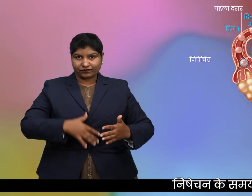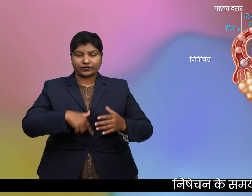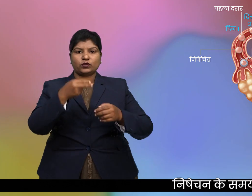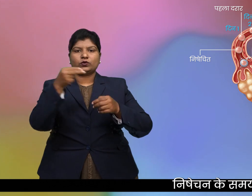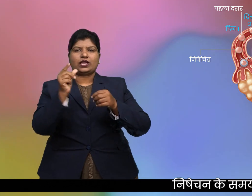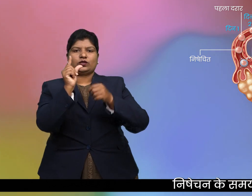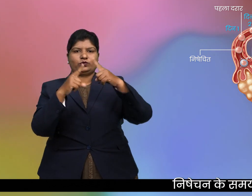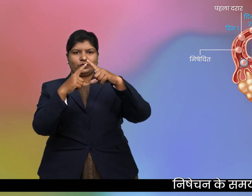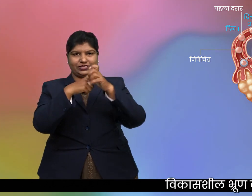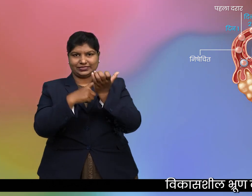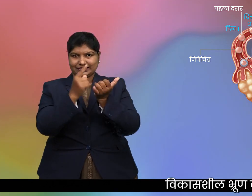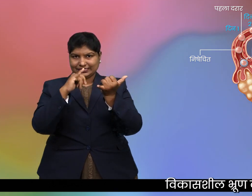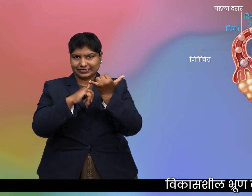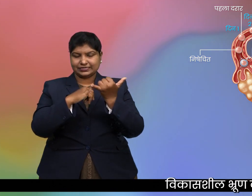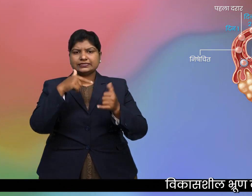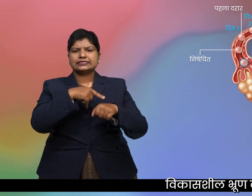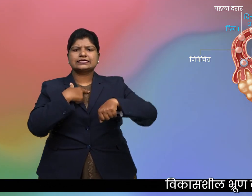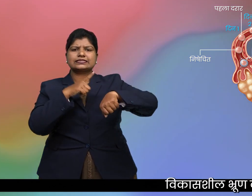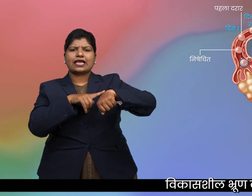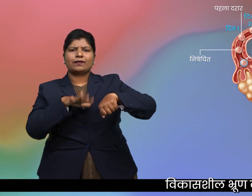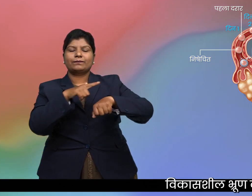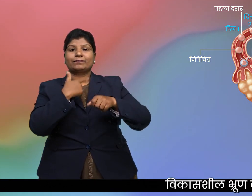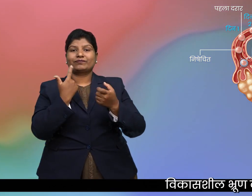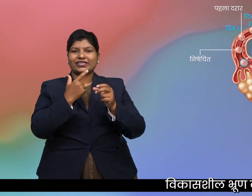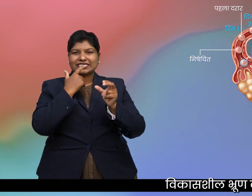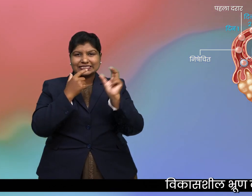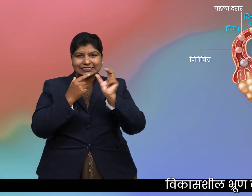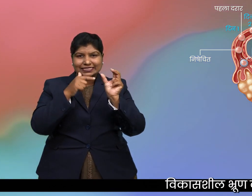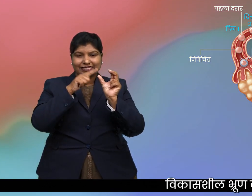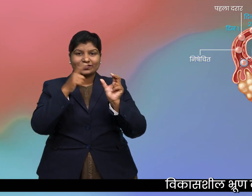निषेचन के समय विकासशील भ्रूण को